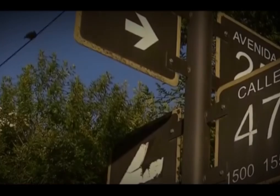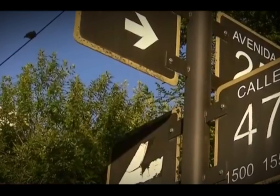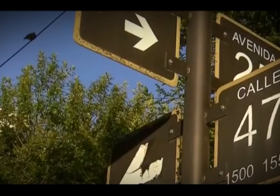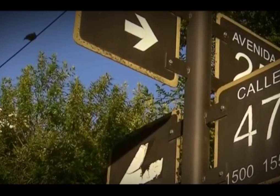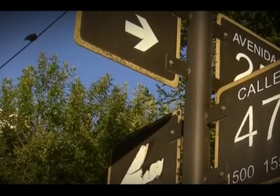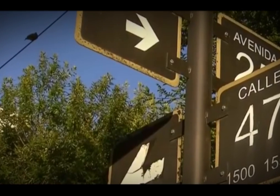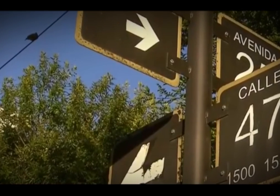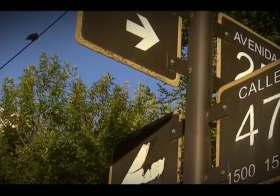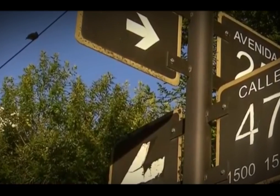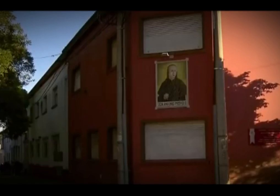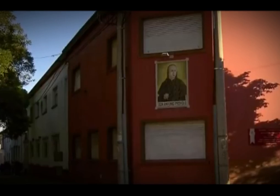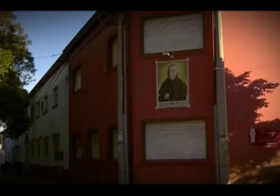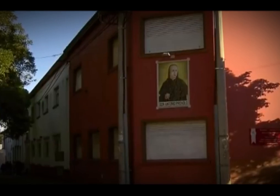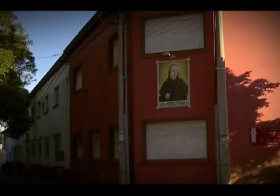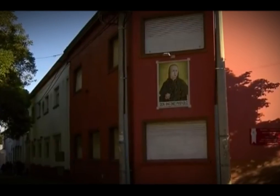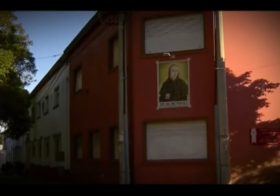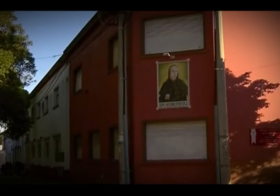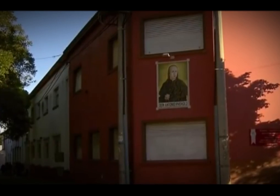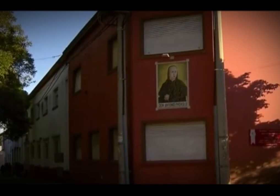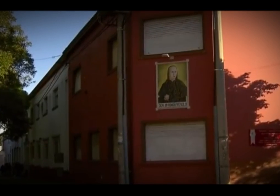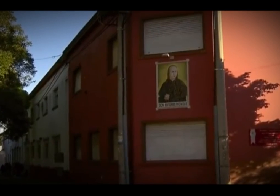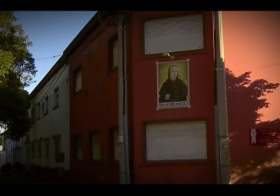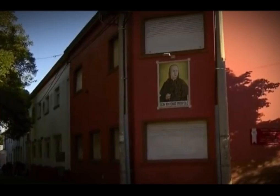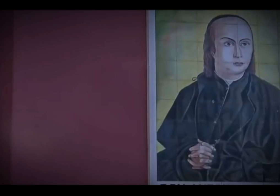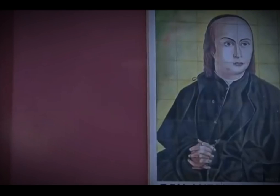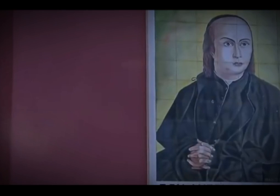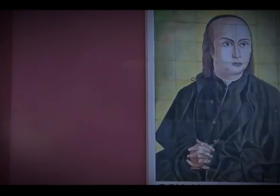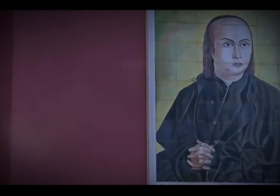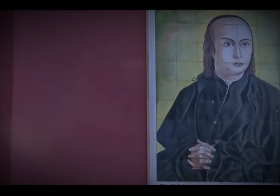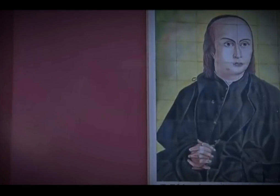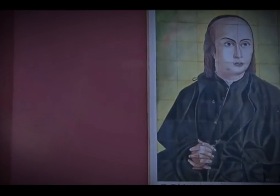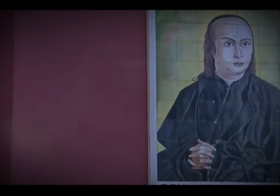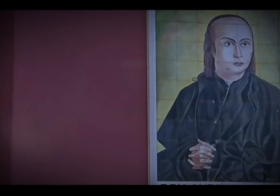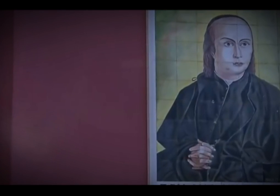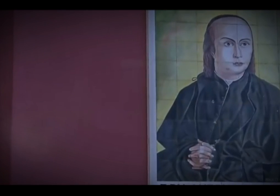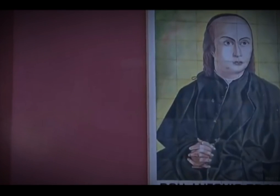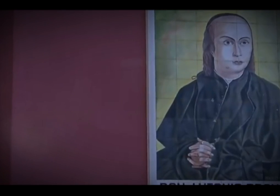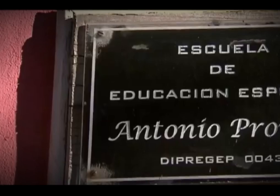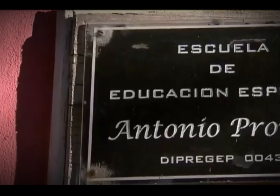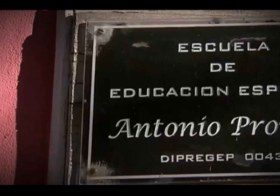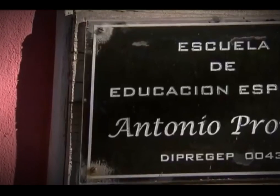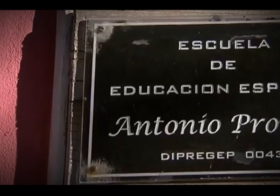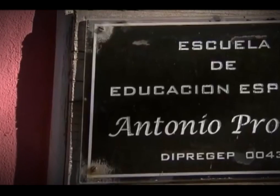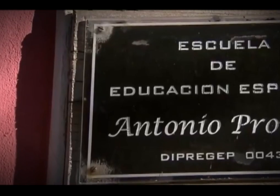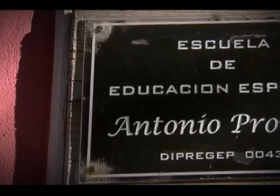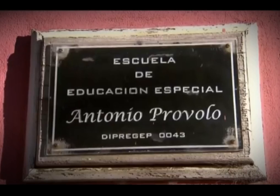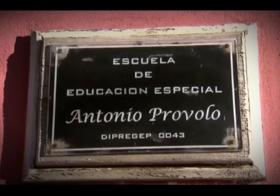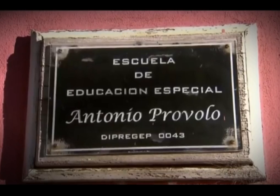En el Instituto Antonio Próbulo de La Plata, hay exalumnos que también se han animado a denunciar los hechos que en ese establecimiento